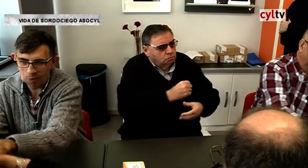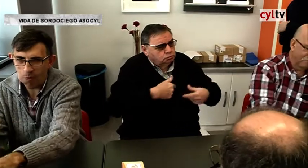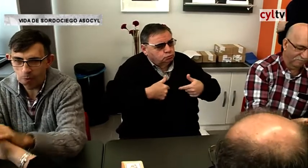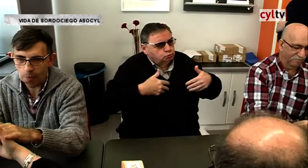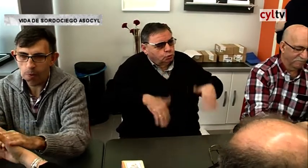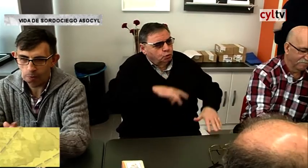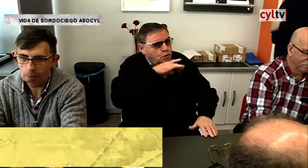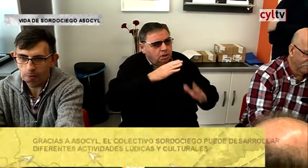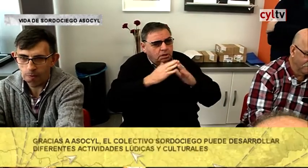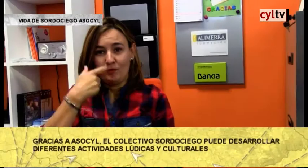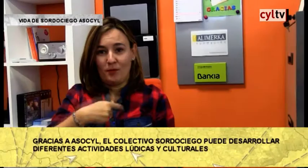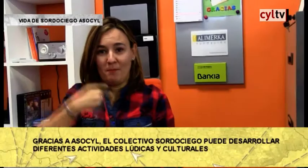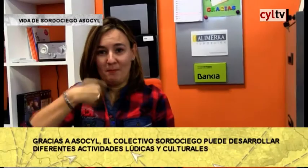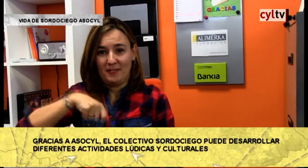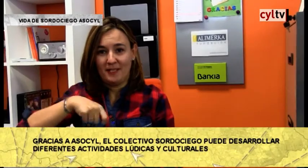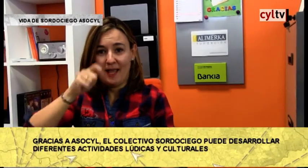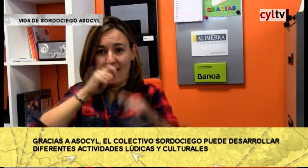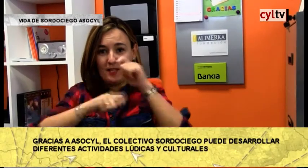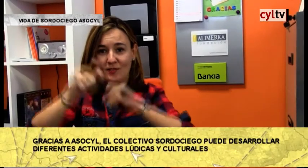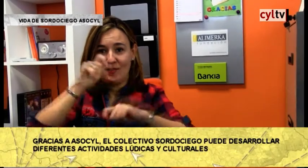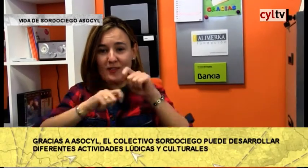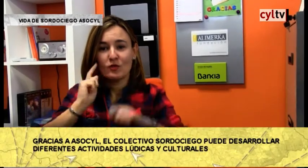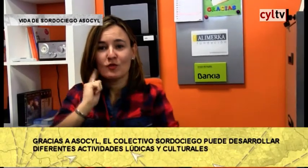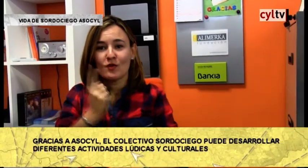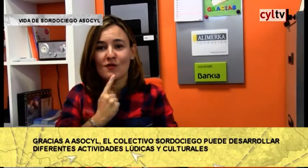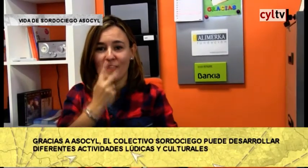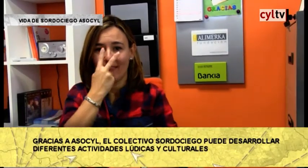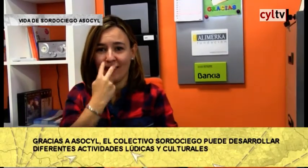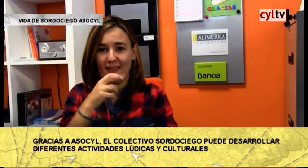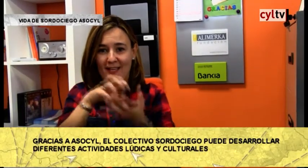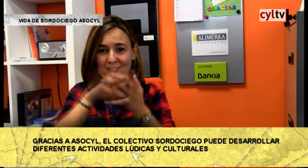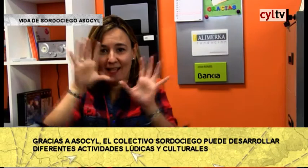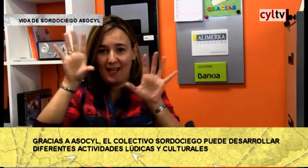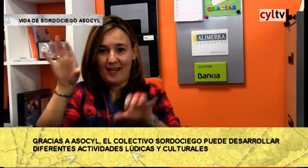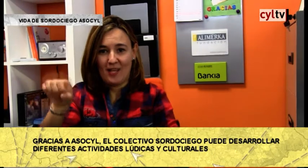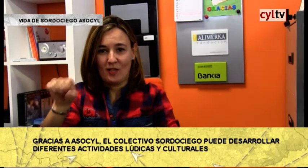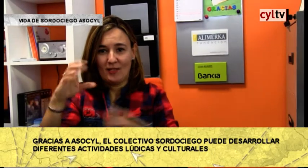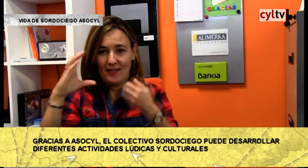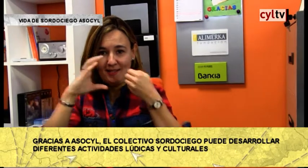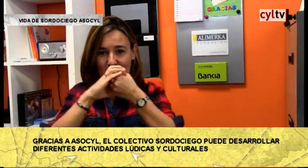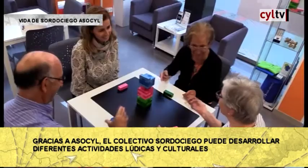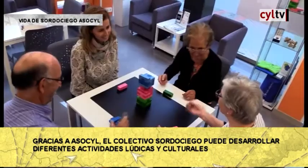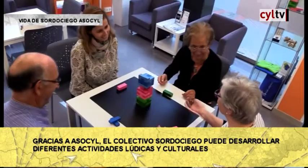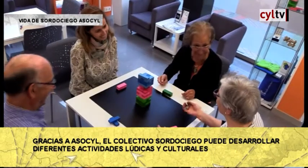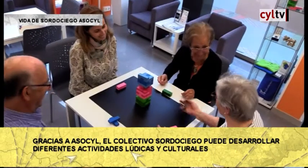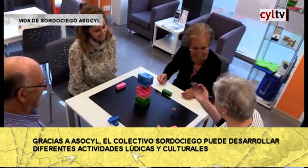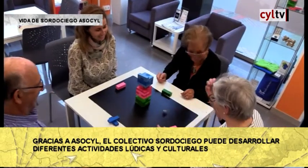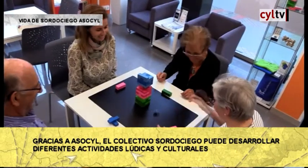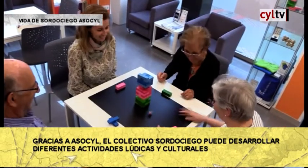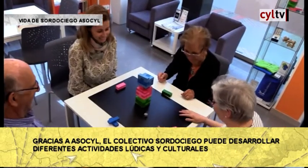todo tipo de servicios. Soy la presidenta de la Asociación de Sordociegos de Castilla y León, ASOCIL. Debido a nuestra doble